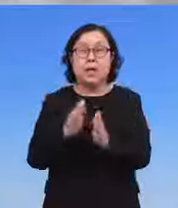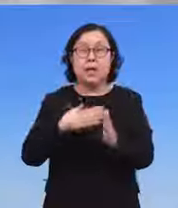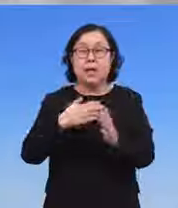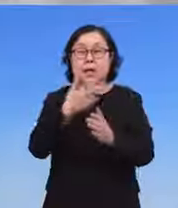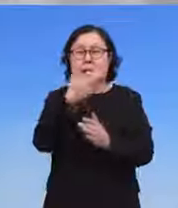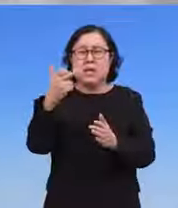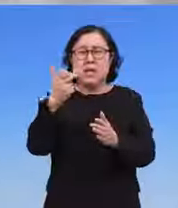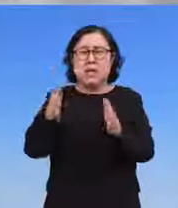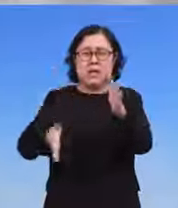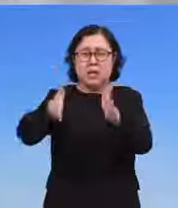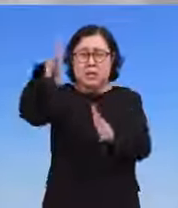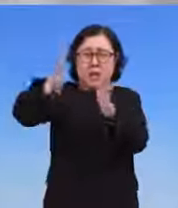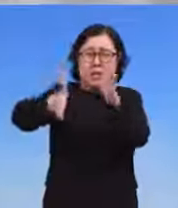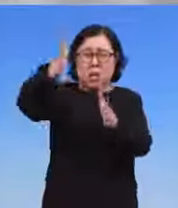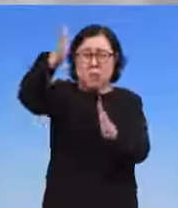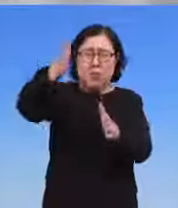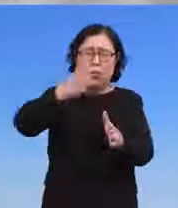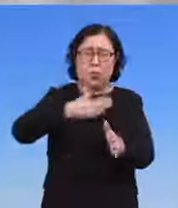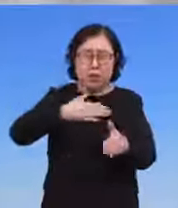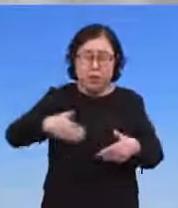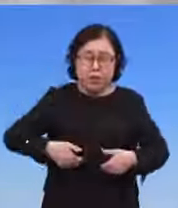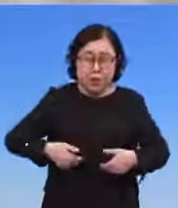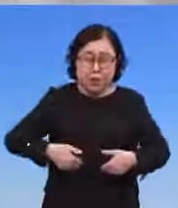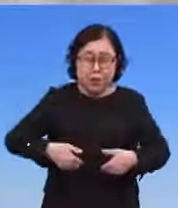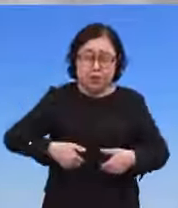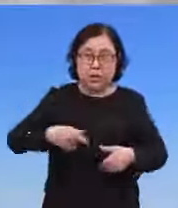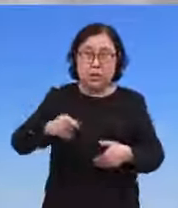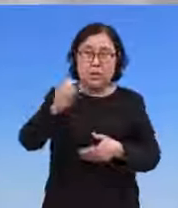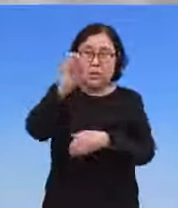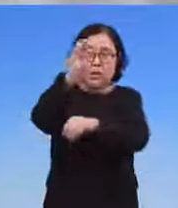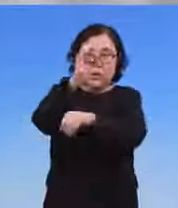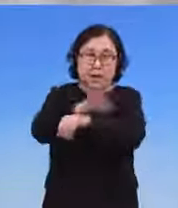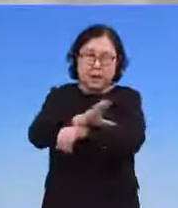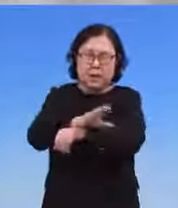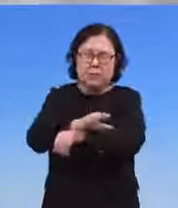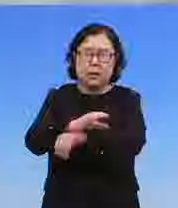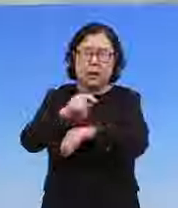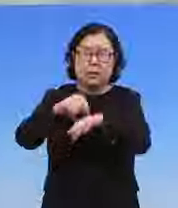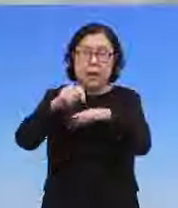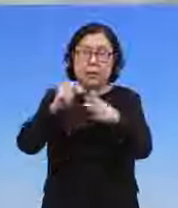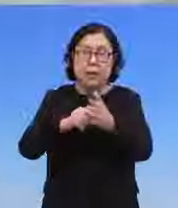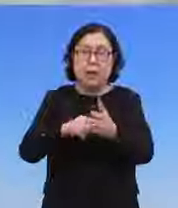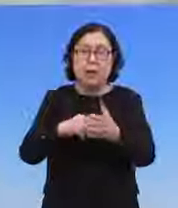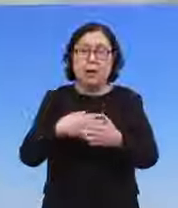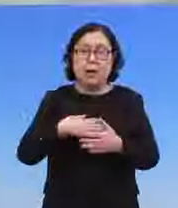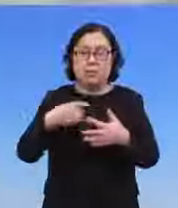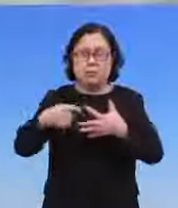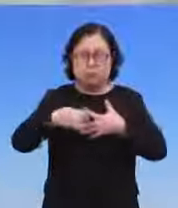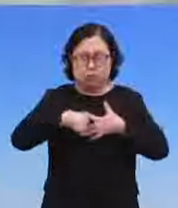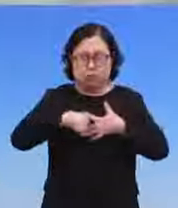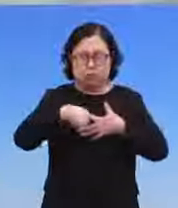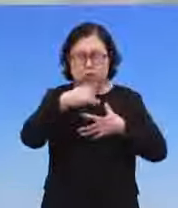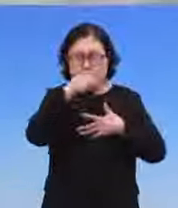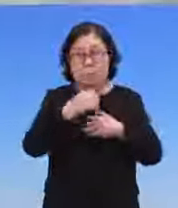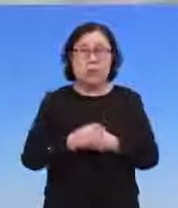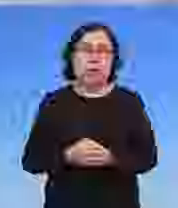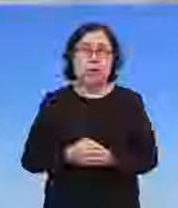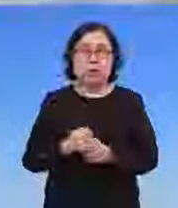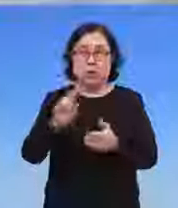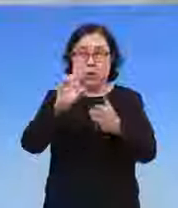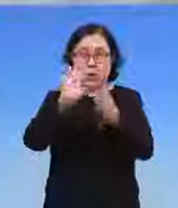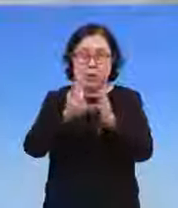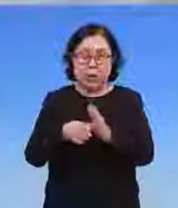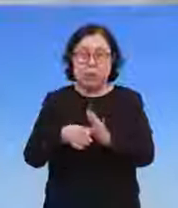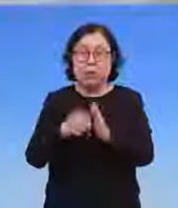때문에 이거를 매입한 것 자체가 내가 마음에 굉장히 이것이 죄책감이 돼가지고요. 그때 어느